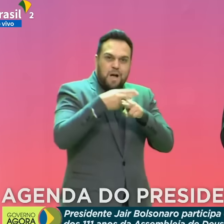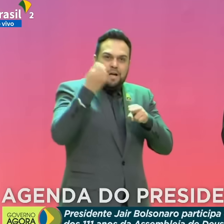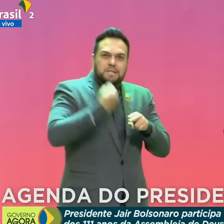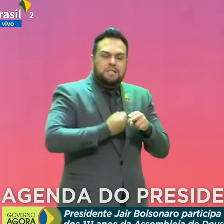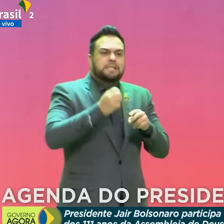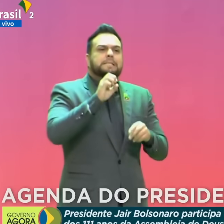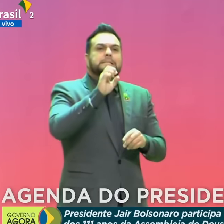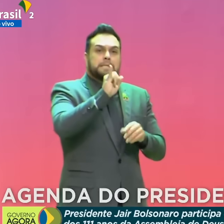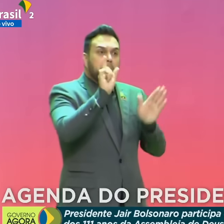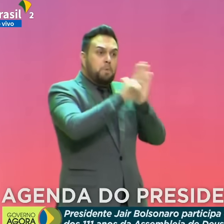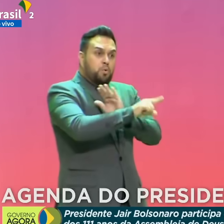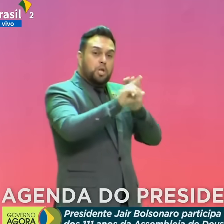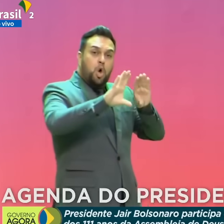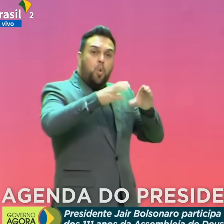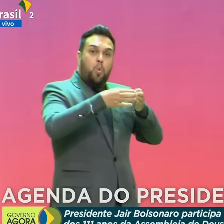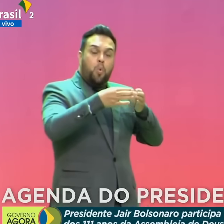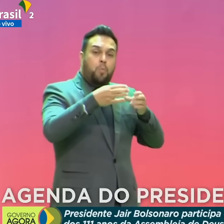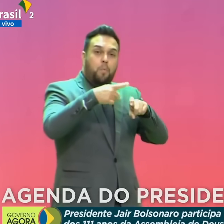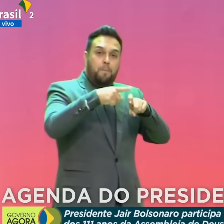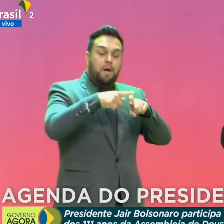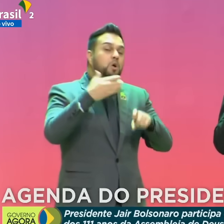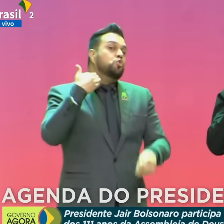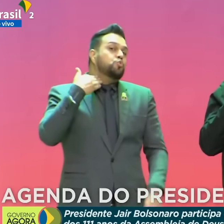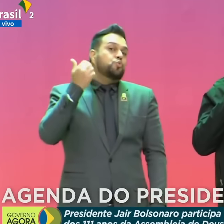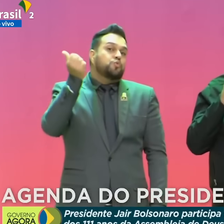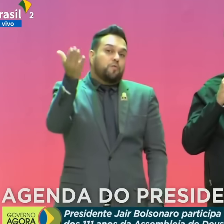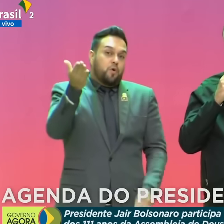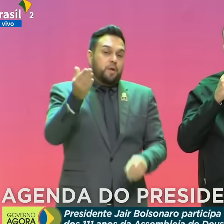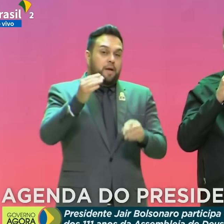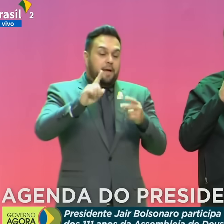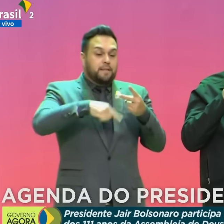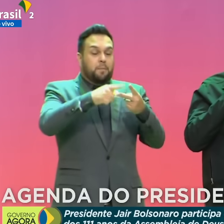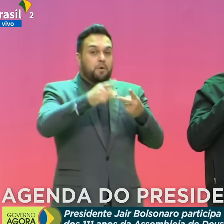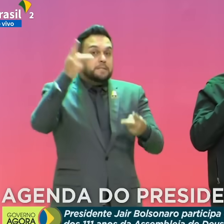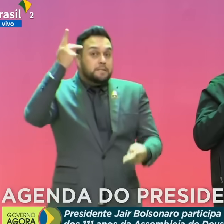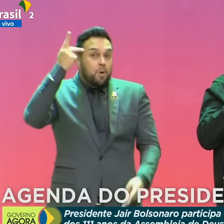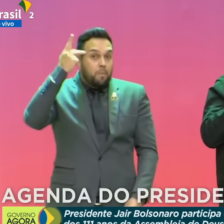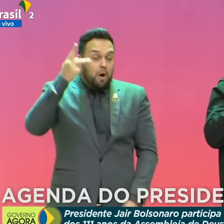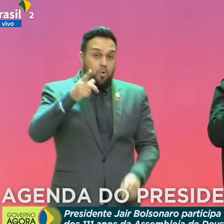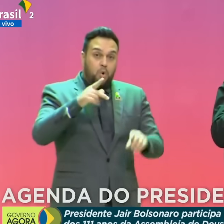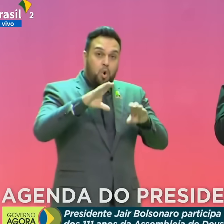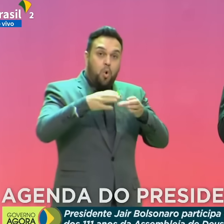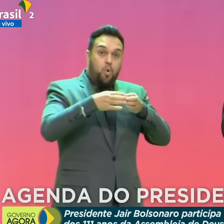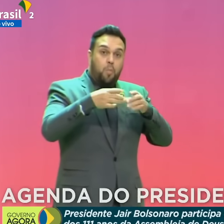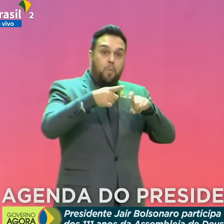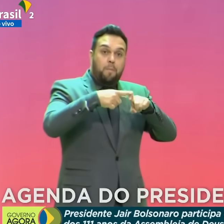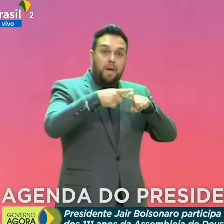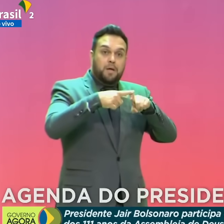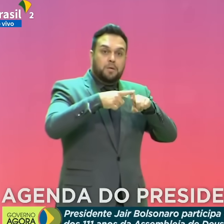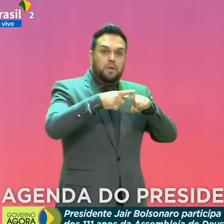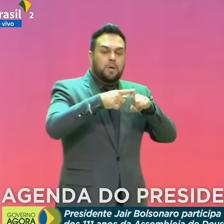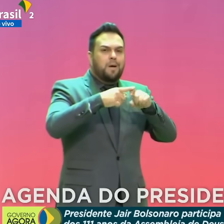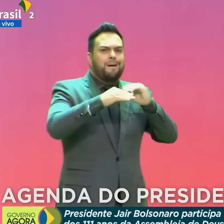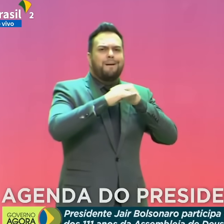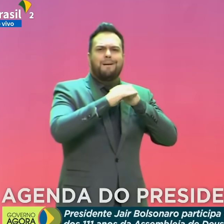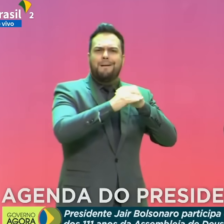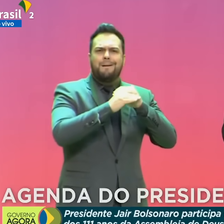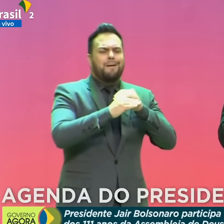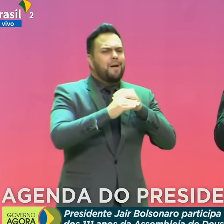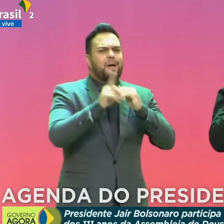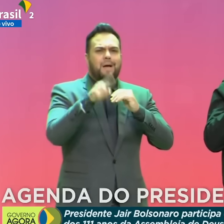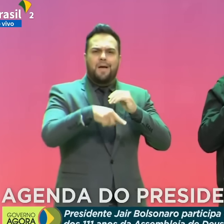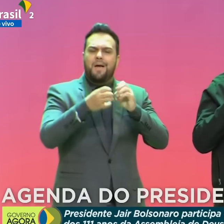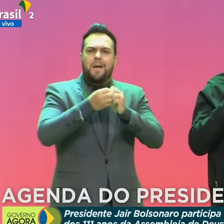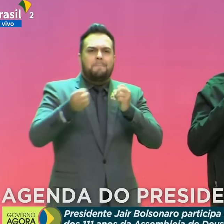Se perguntarmos para os médicos de Juiz de Fora e depois de São Paulo que me atenderam, são praticamente unânimes. Foi um milagre a